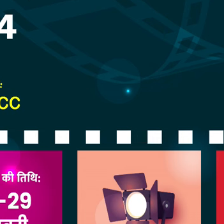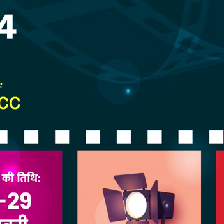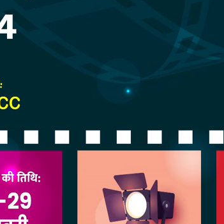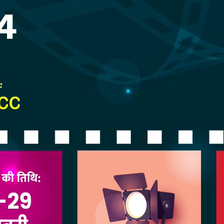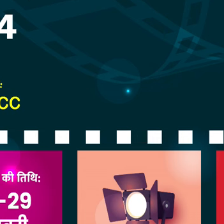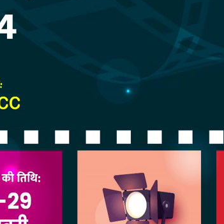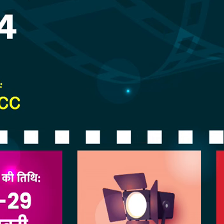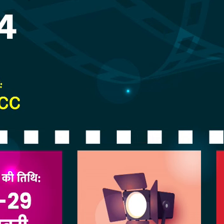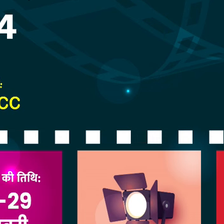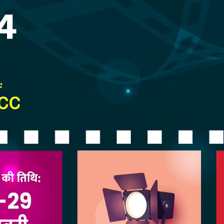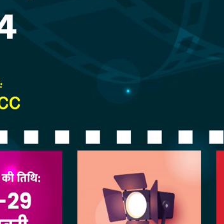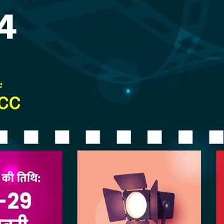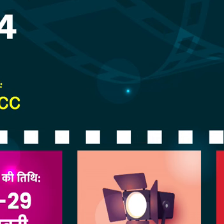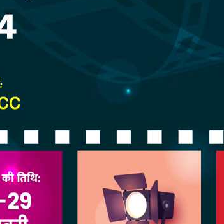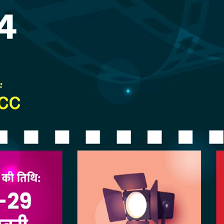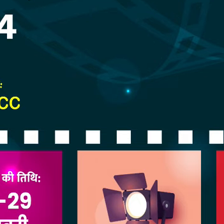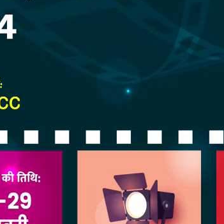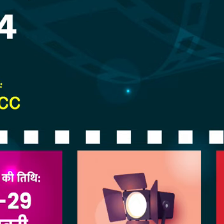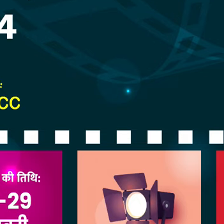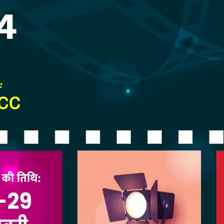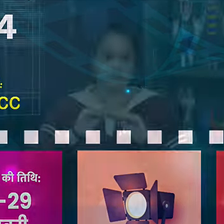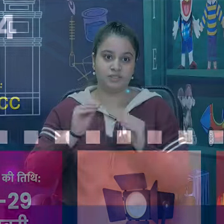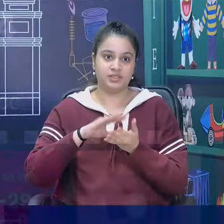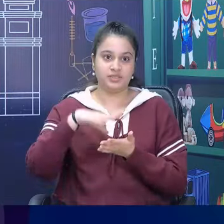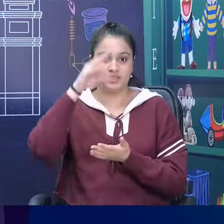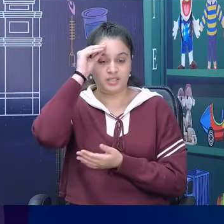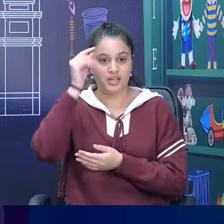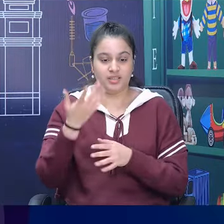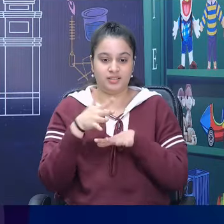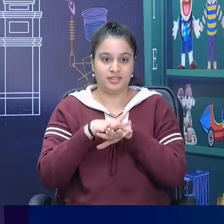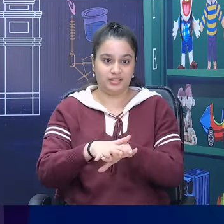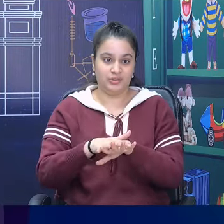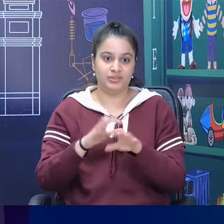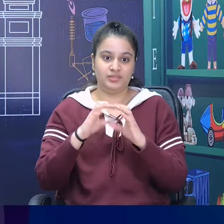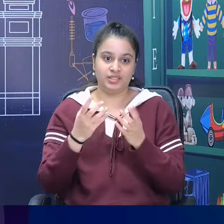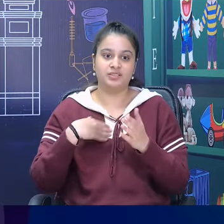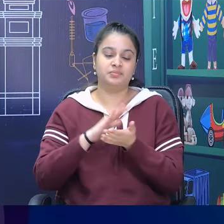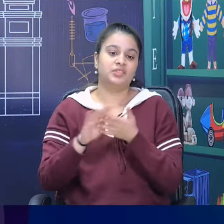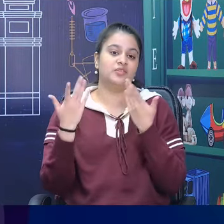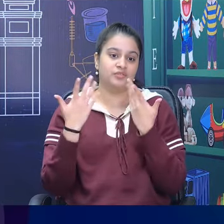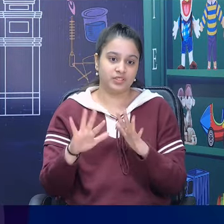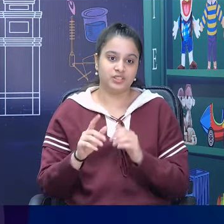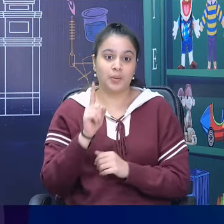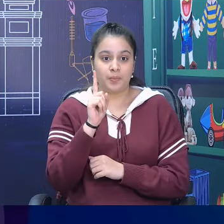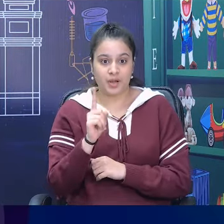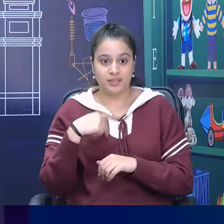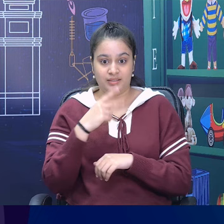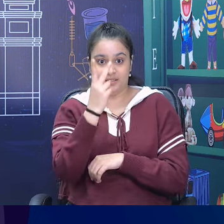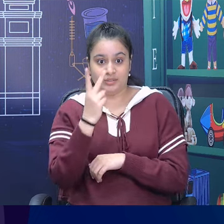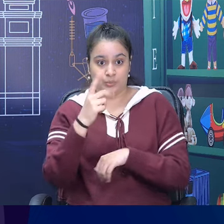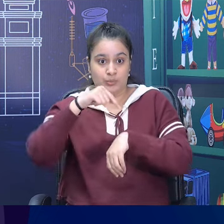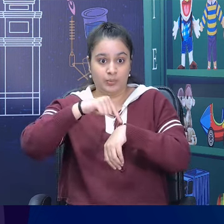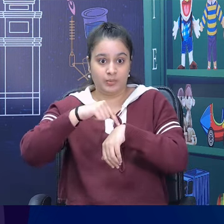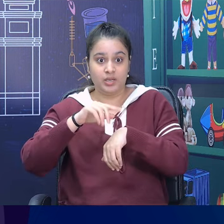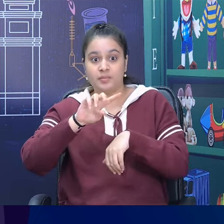2024 तो चलिए समय है कि टीचिंग लर्निंग इंटरवेंशन फॉर इंक्लूसिव क्लासरूम को यहीं खत्म किया जाए लेकिन 2 बजे हमारा एक और